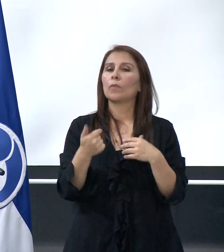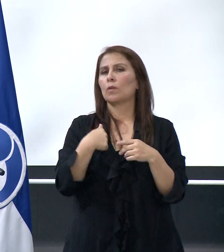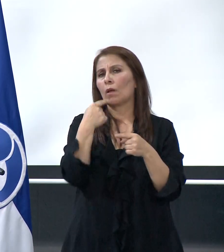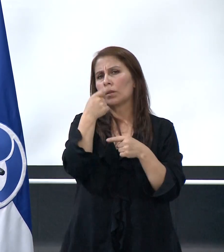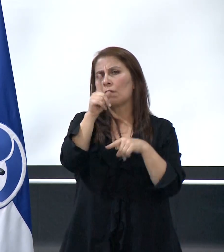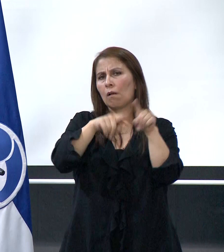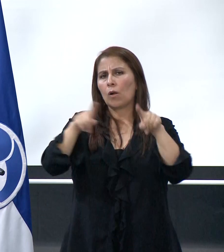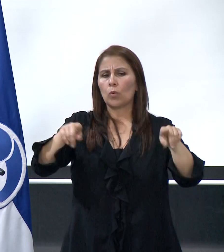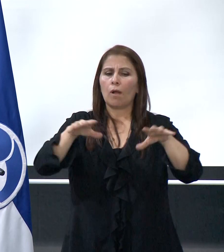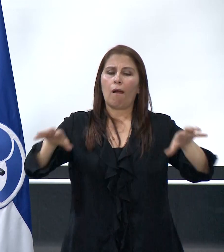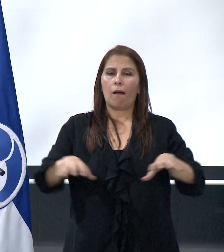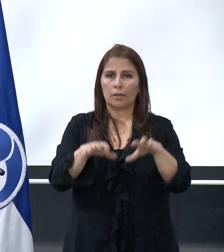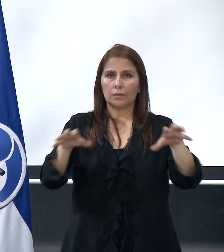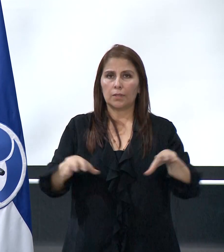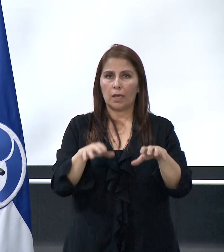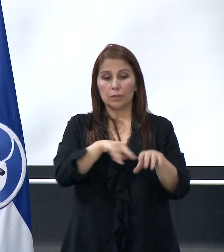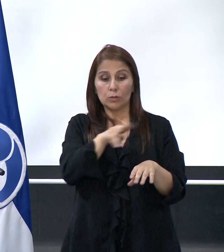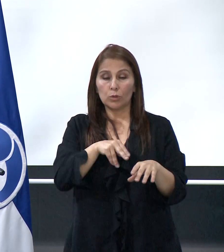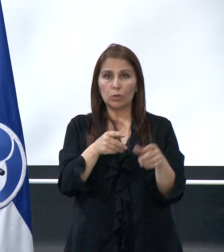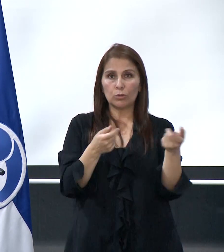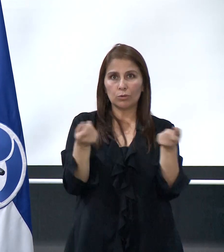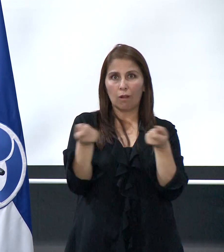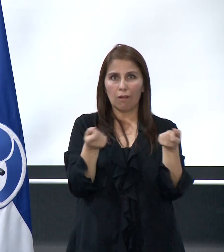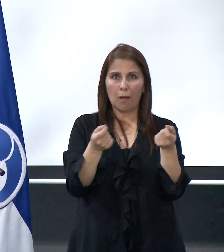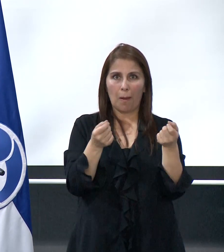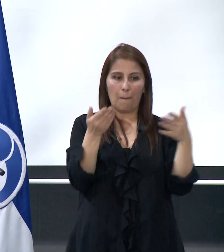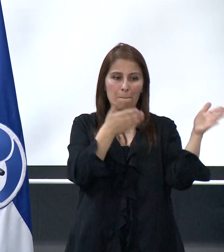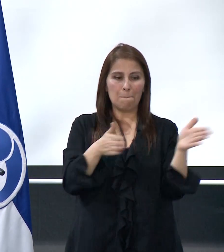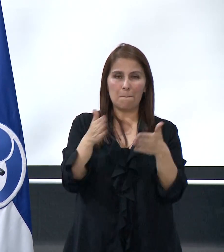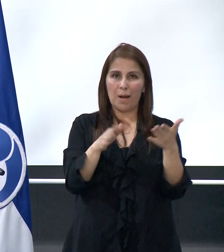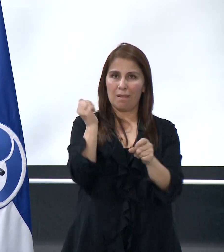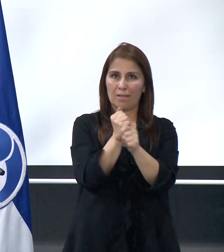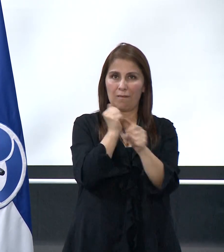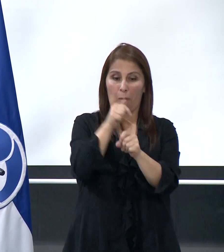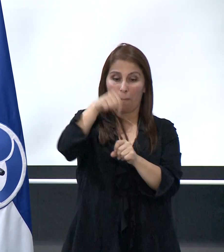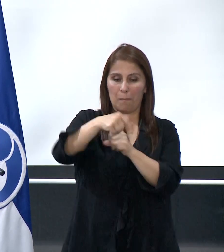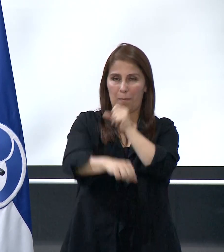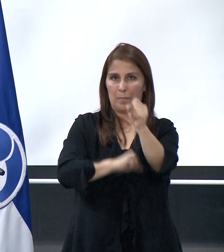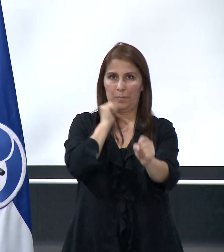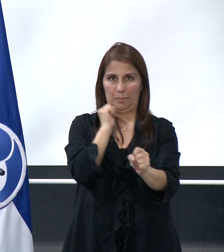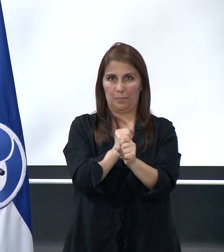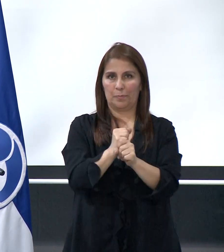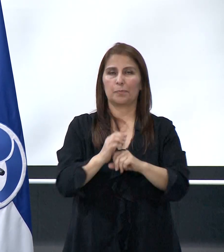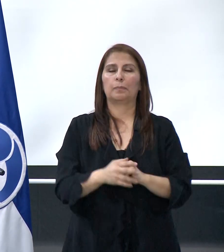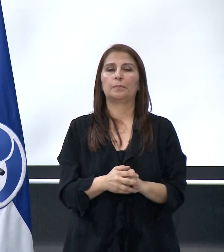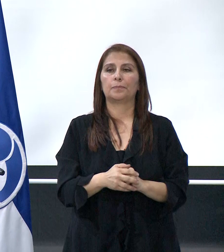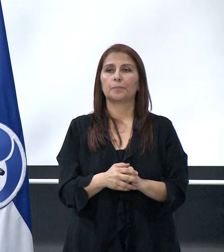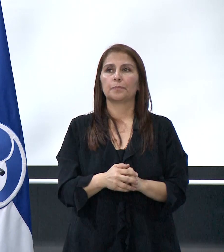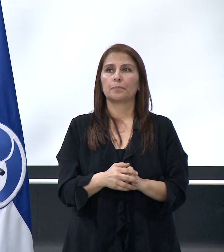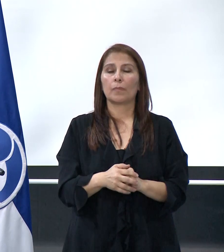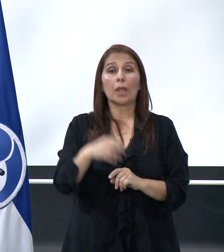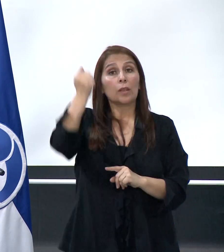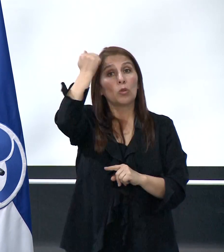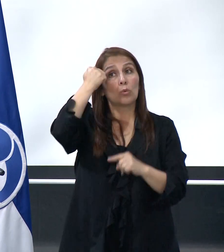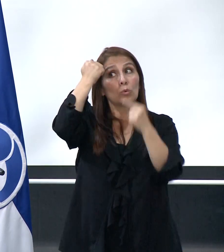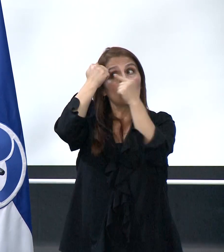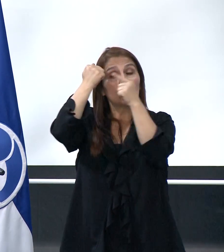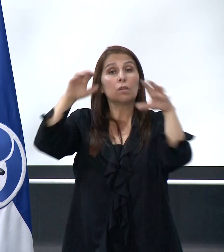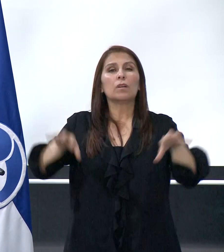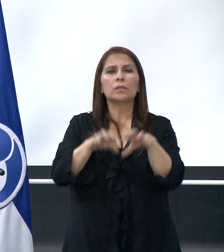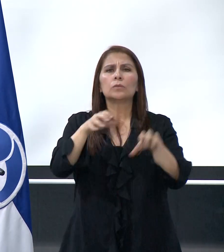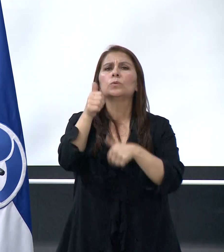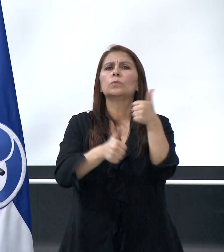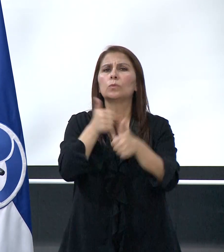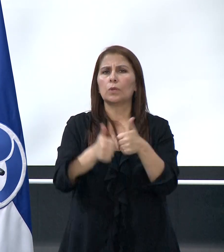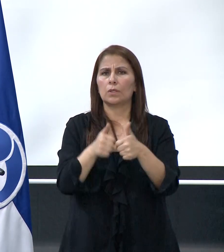algunas de las actividades que se han planeado en este año convenio en docencia por ejemplo